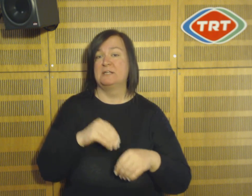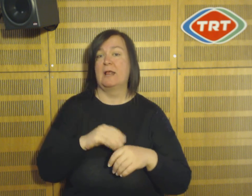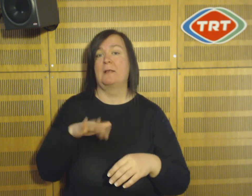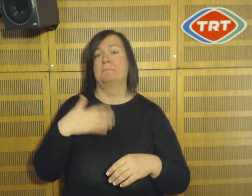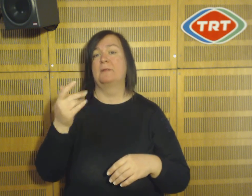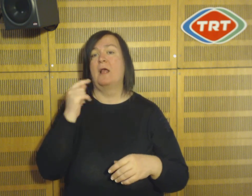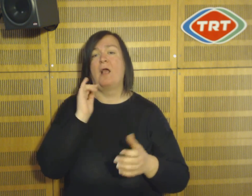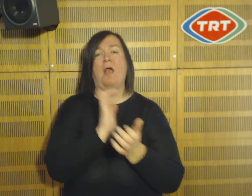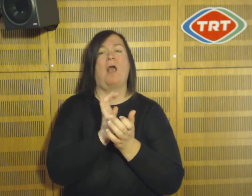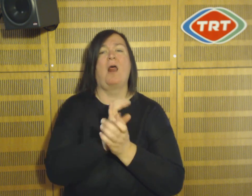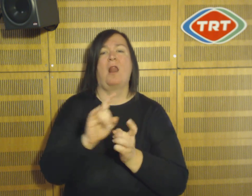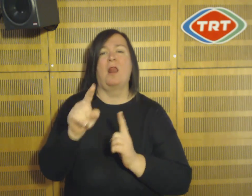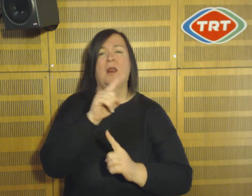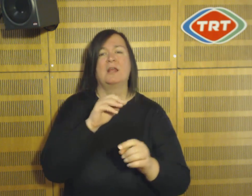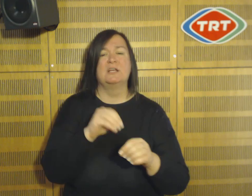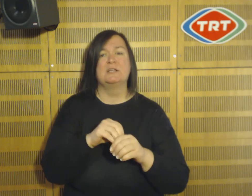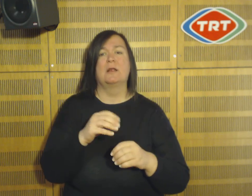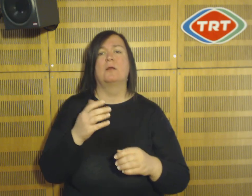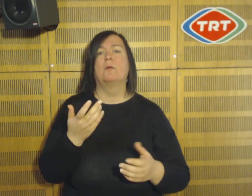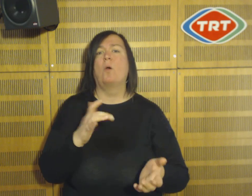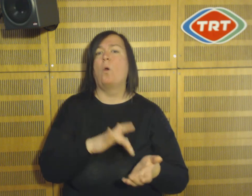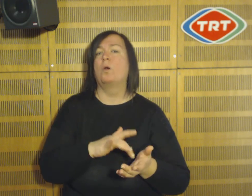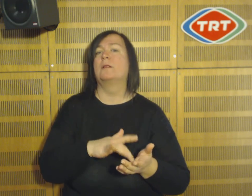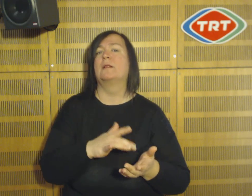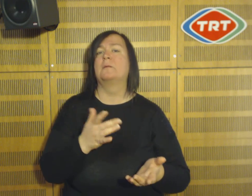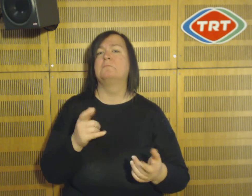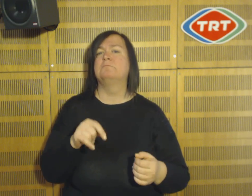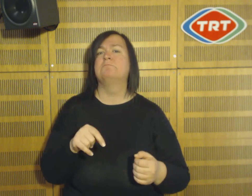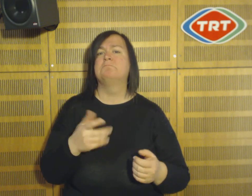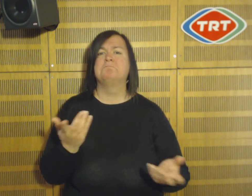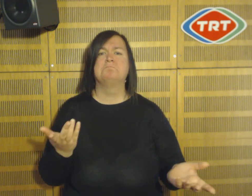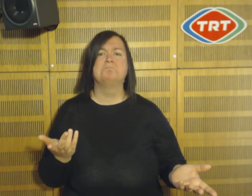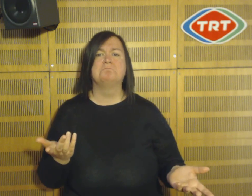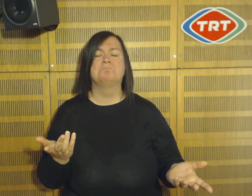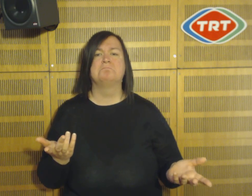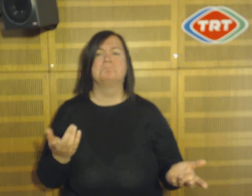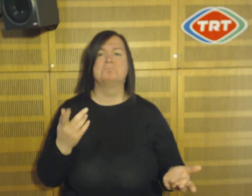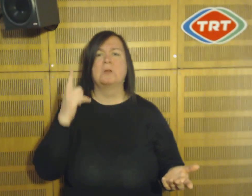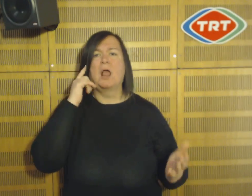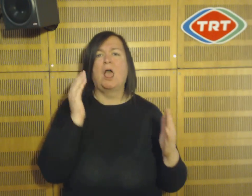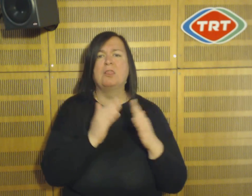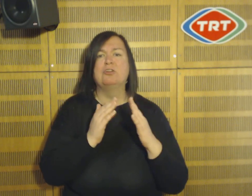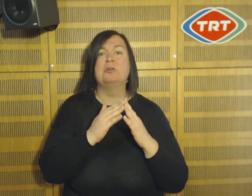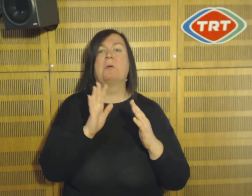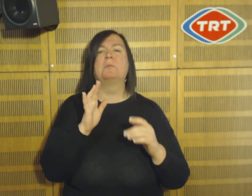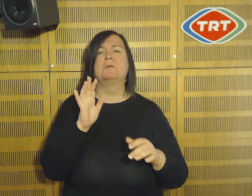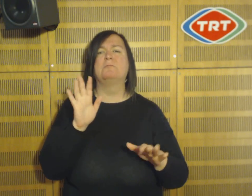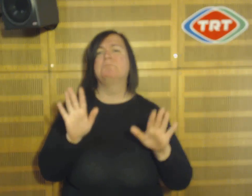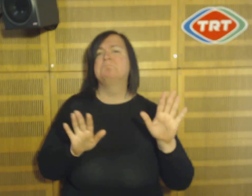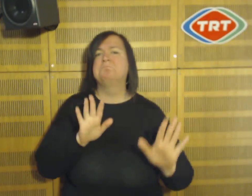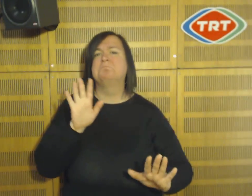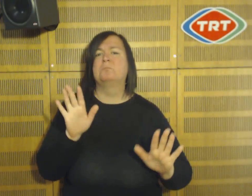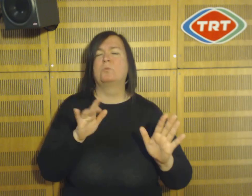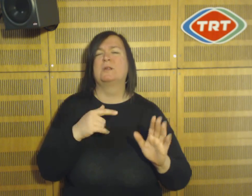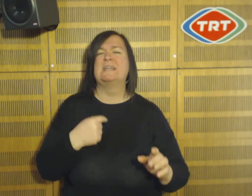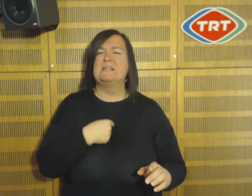aileler için Çünkü Eee ortadan En azından bir bu zamana kadar olan bir Eee anlaşılamama ve Çaresizlik hissi ortadan kalktı Çünkü en